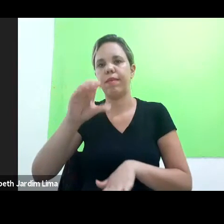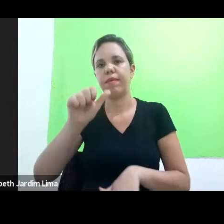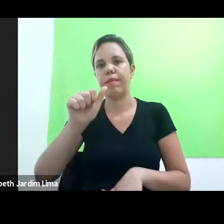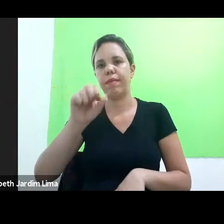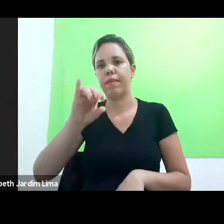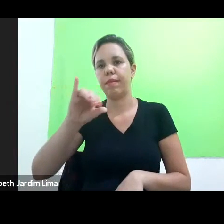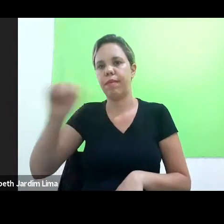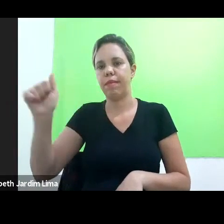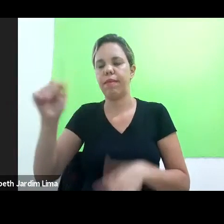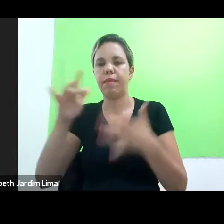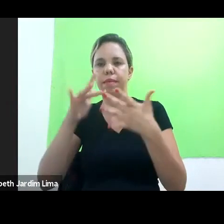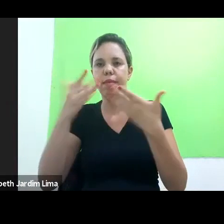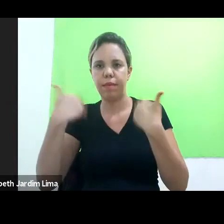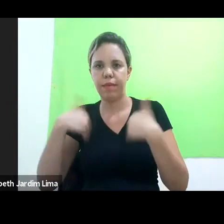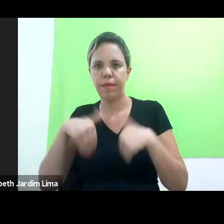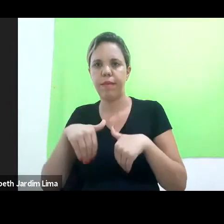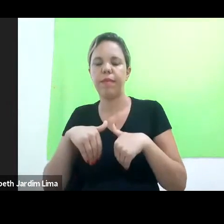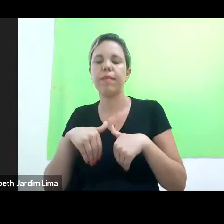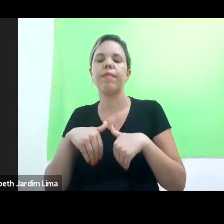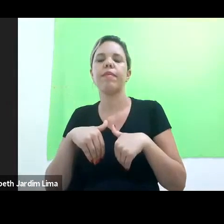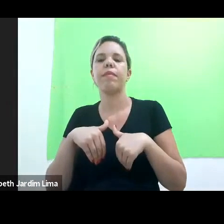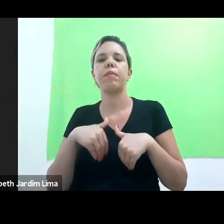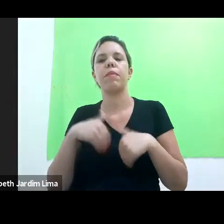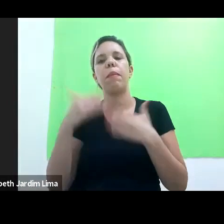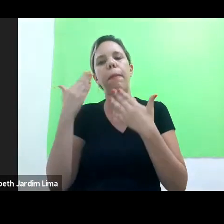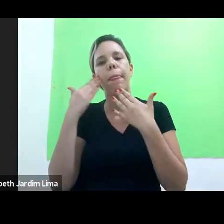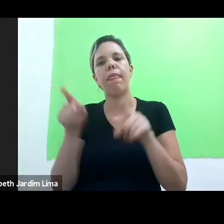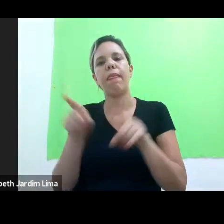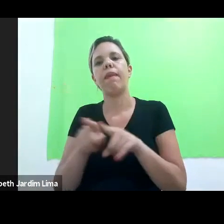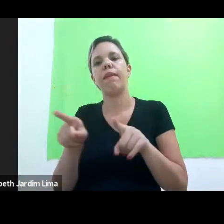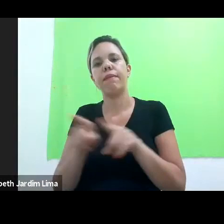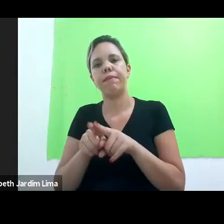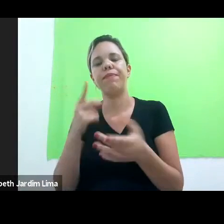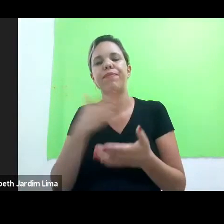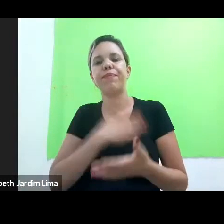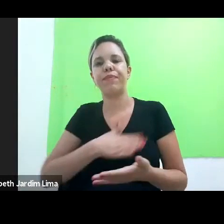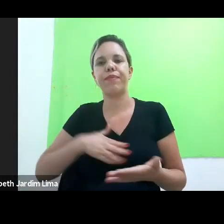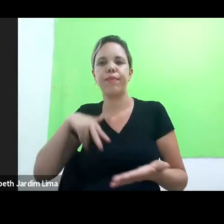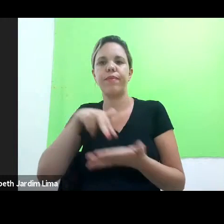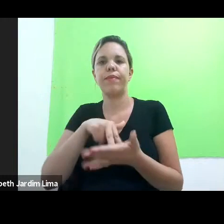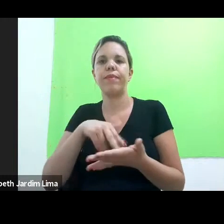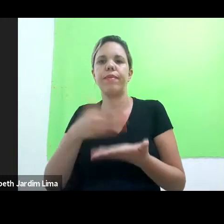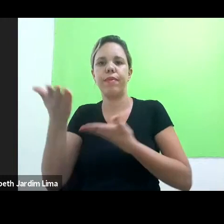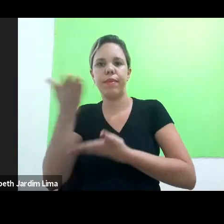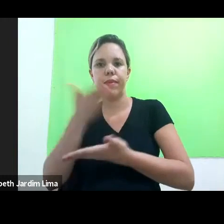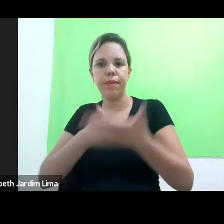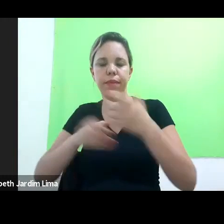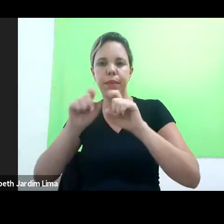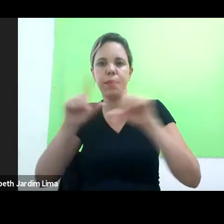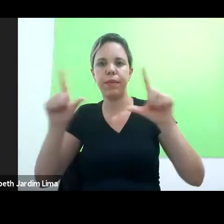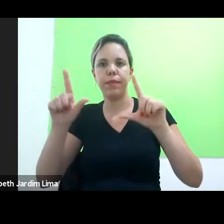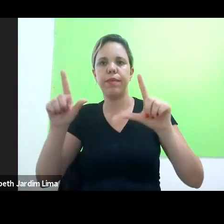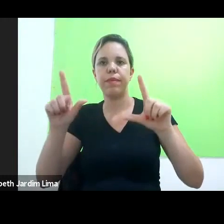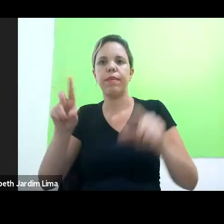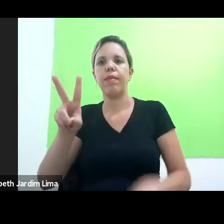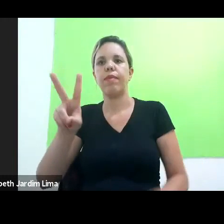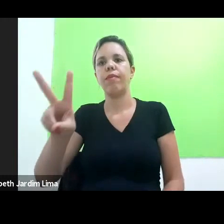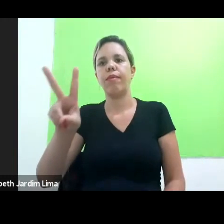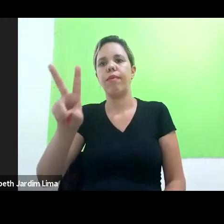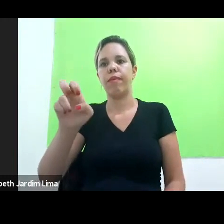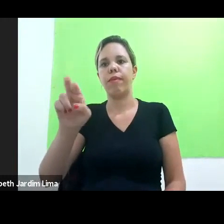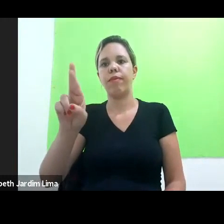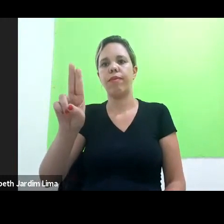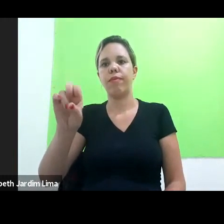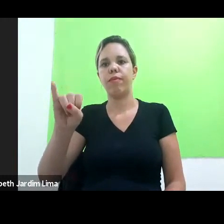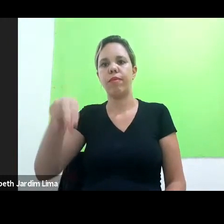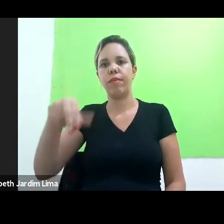entrou em contato comigo, e agradeço também pelo imenso prazer de estar dividindo esse painel com a querida Versilene. É a